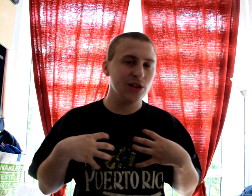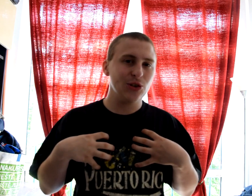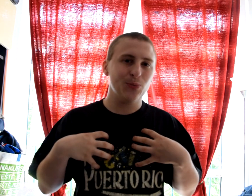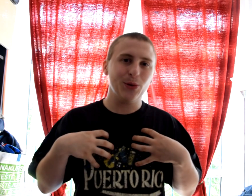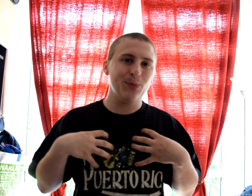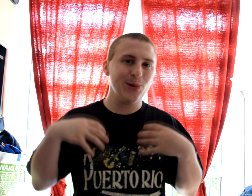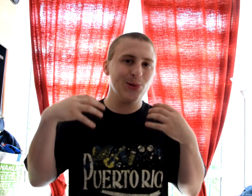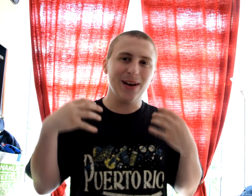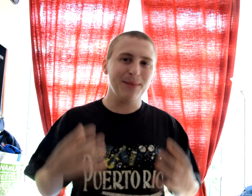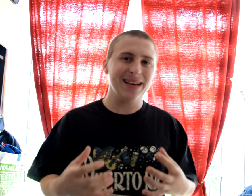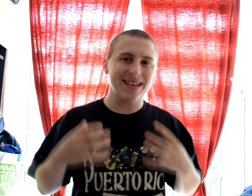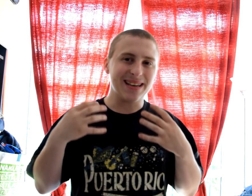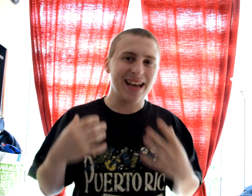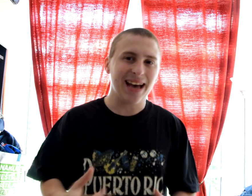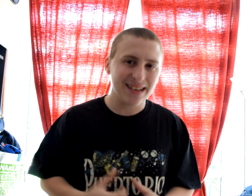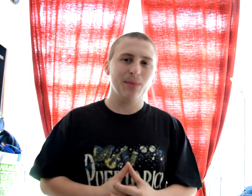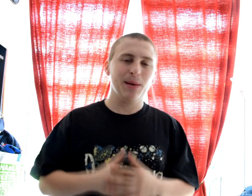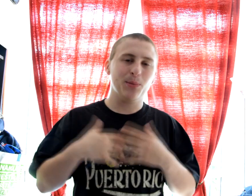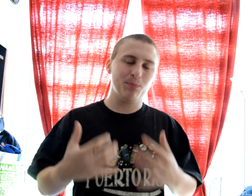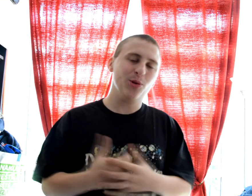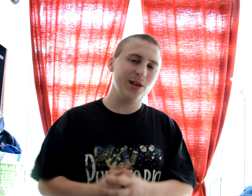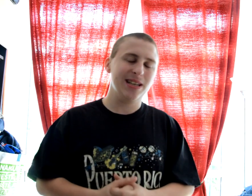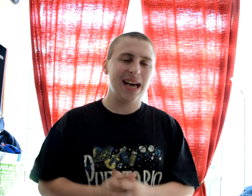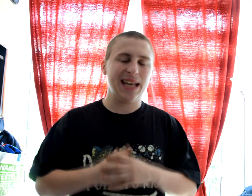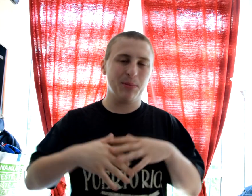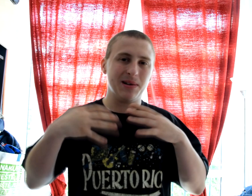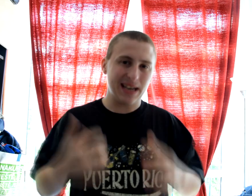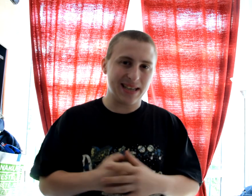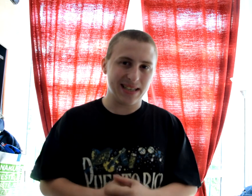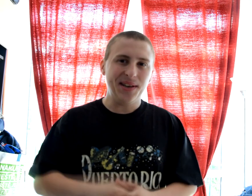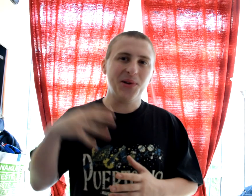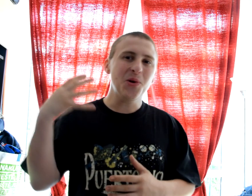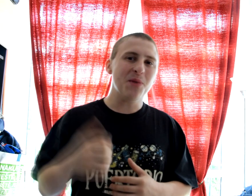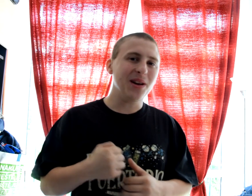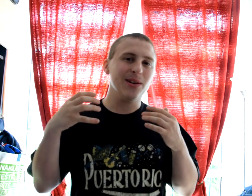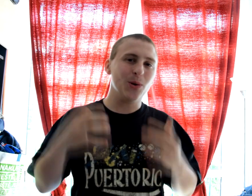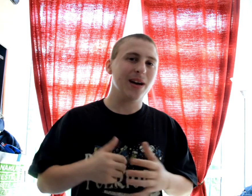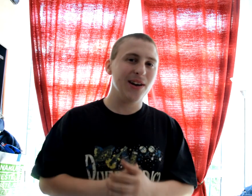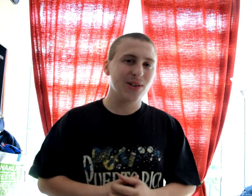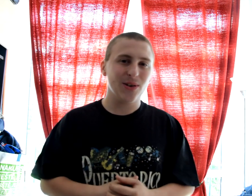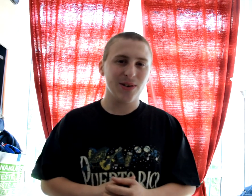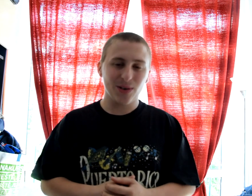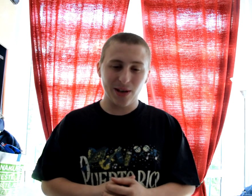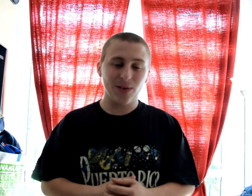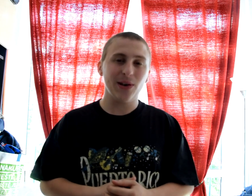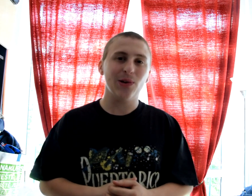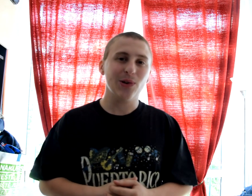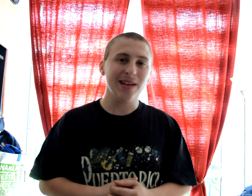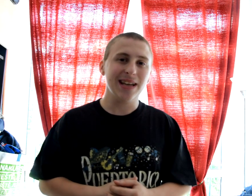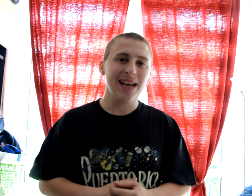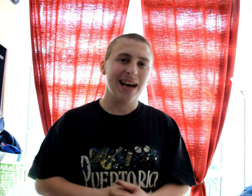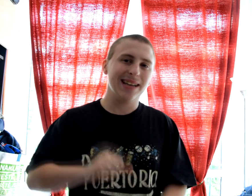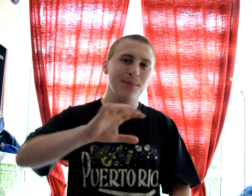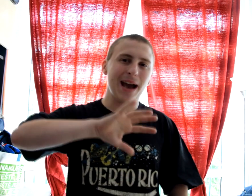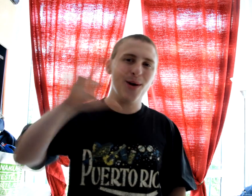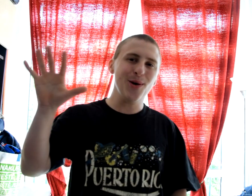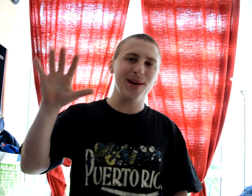každou podporu velmi rád, že mě podpoříte aspoň takhle. Děkuju moc, dokoukali do tohleto video dokonce a s tím ahoj!